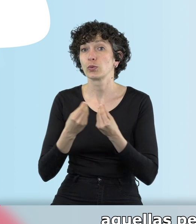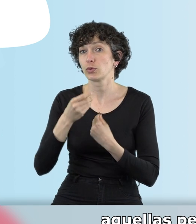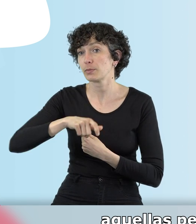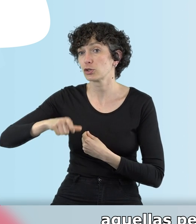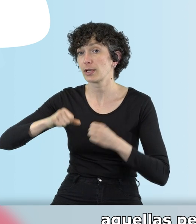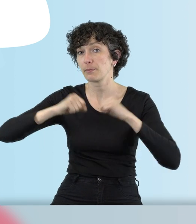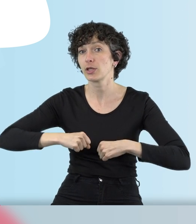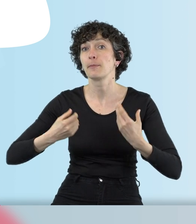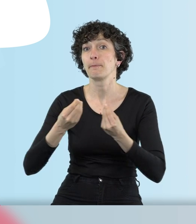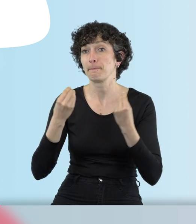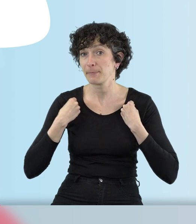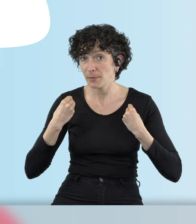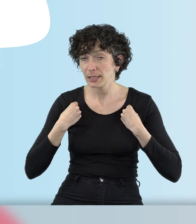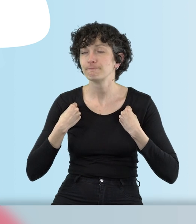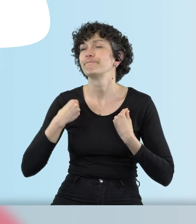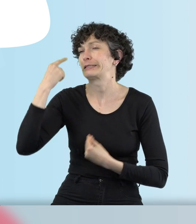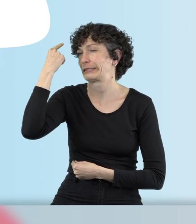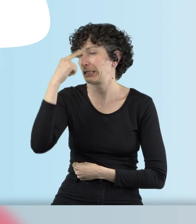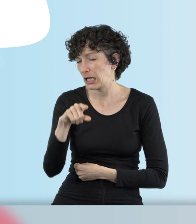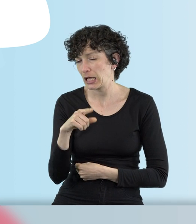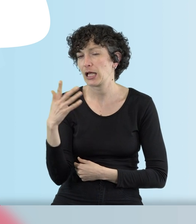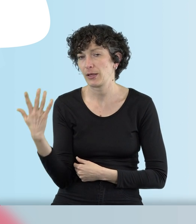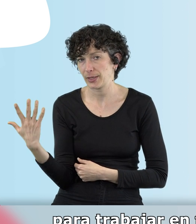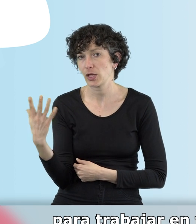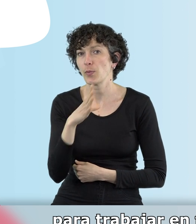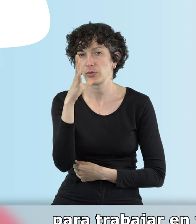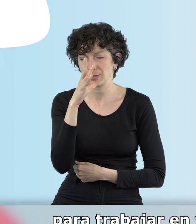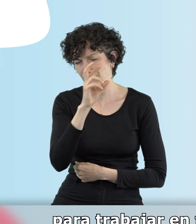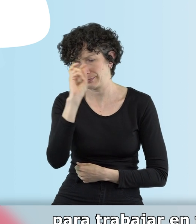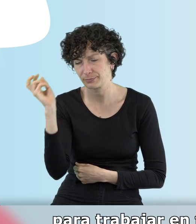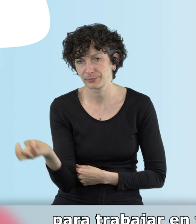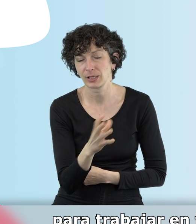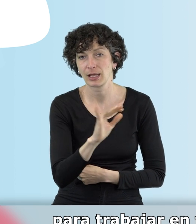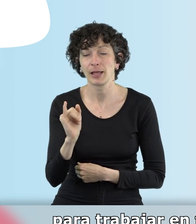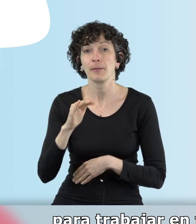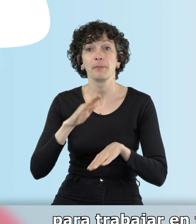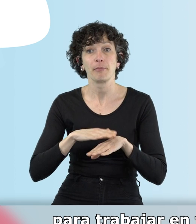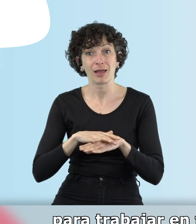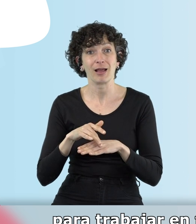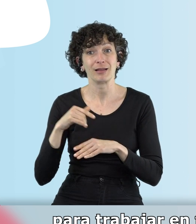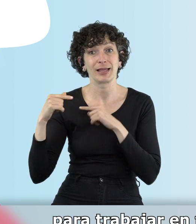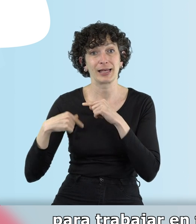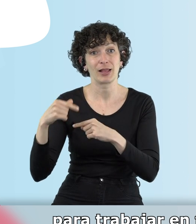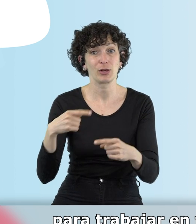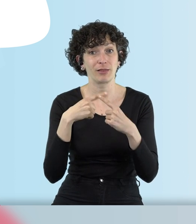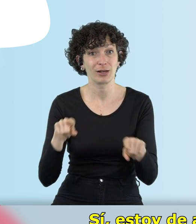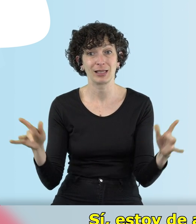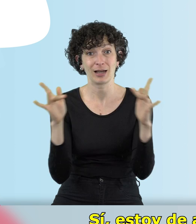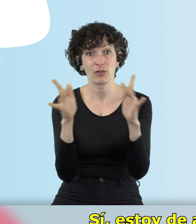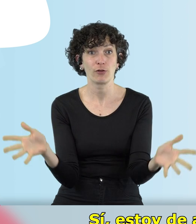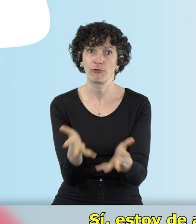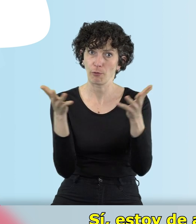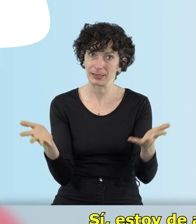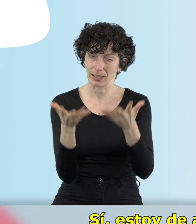conviven con personas mayores. Como ves, Concha, hay muchas razones para trabajar en fomentar las relaciones entre las generaciones.